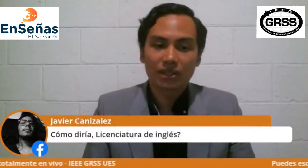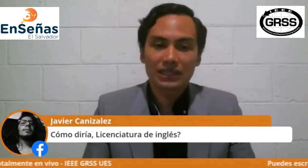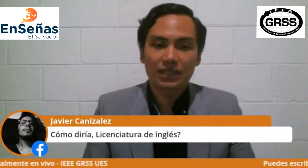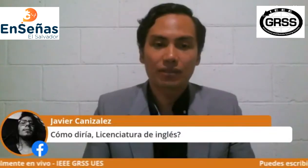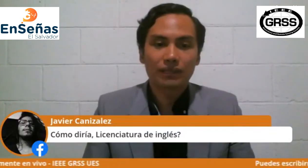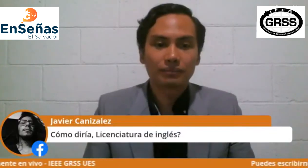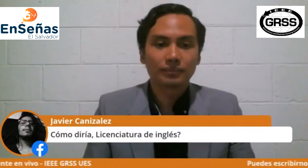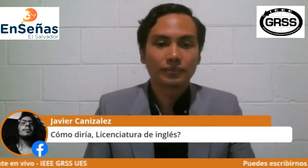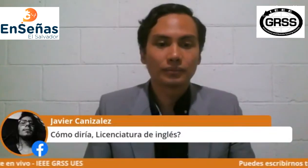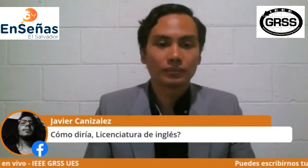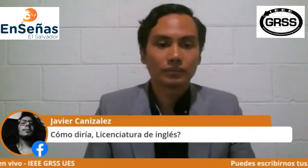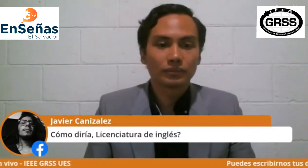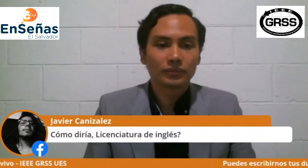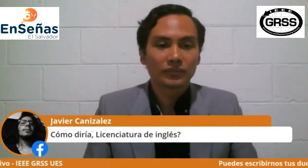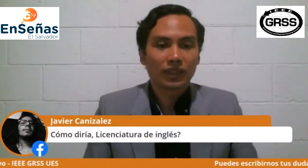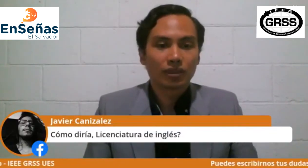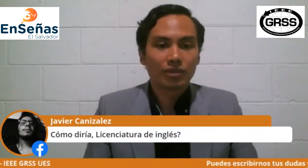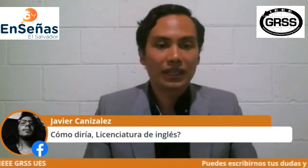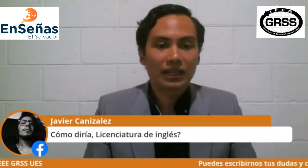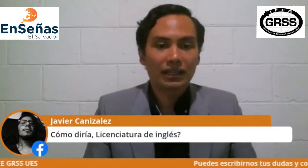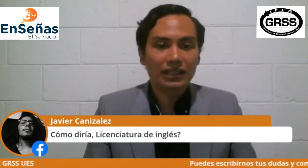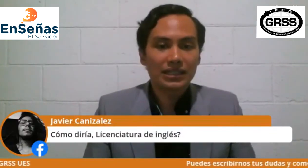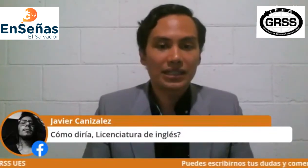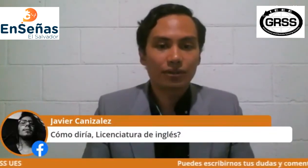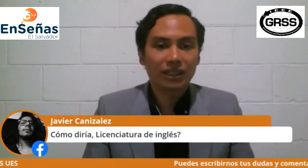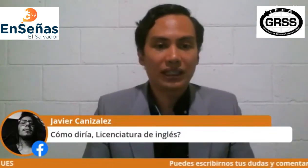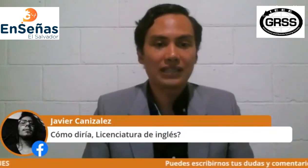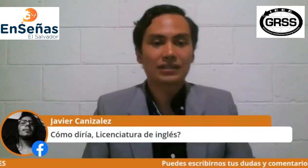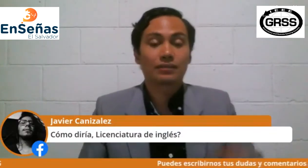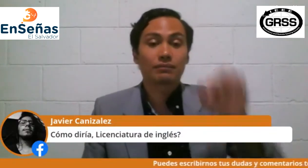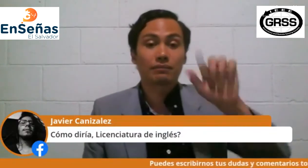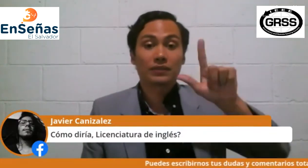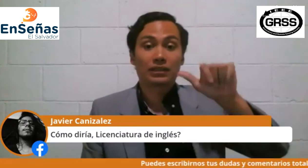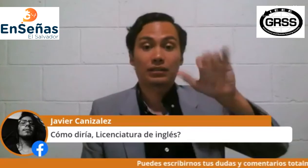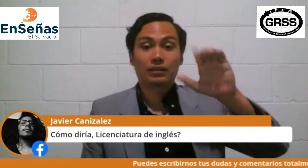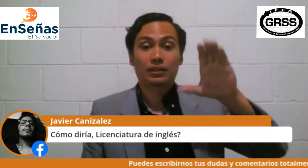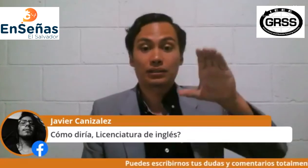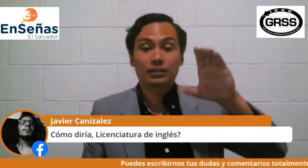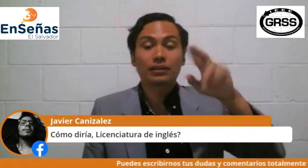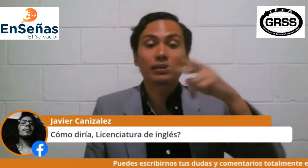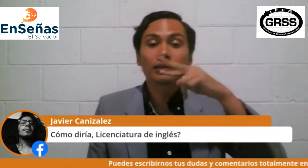Ese podría ser una, como diría, licenciatura en inglés.